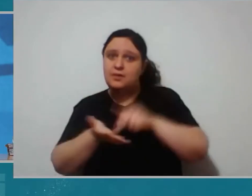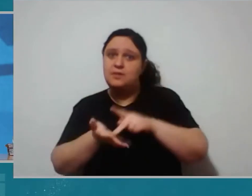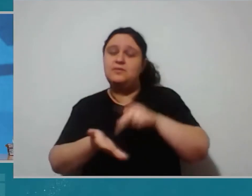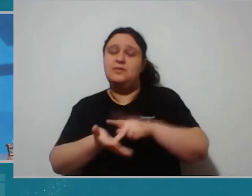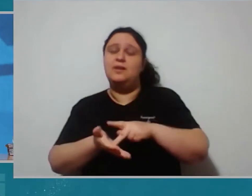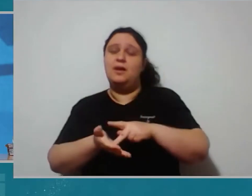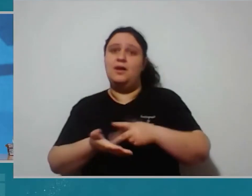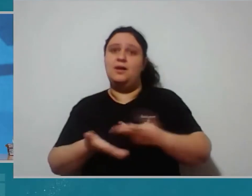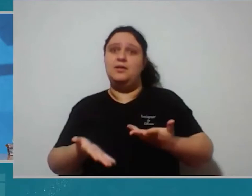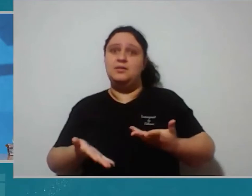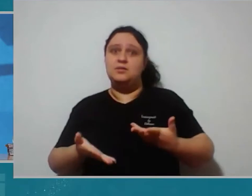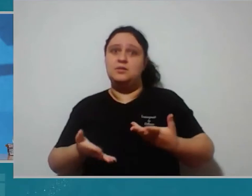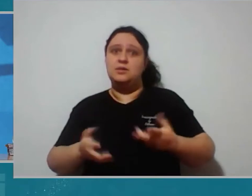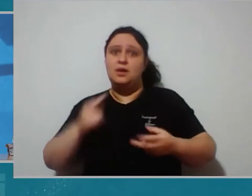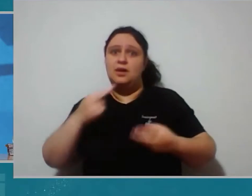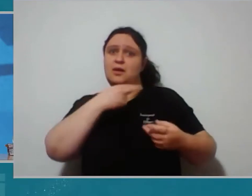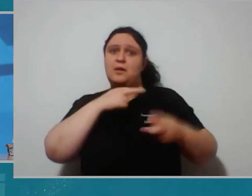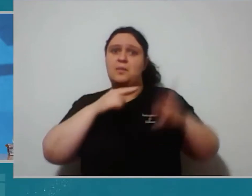levaram o meu Senhor.